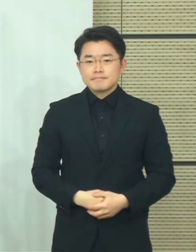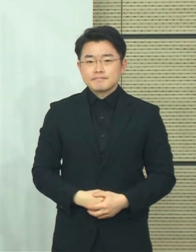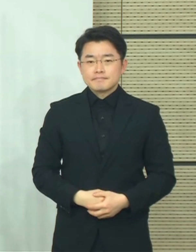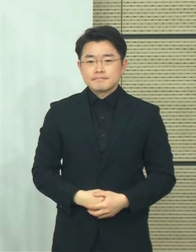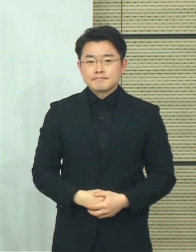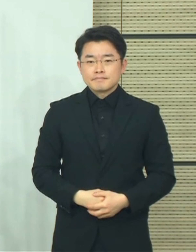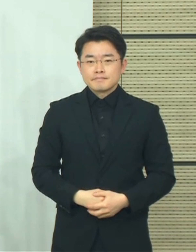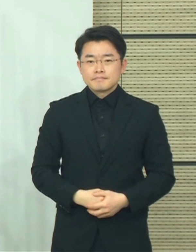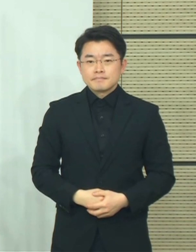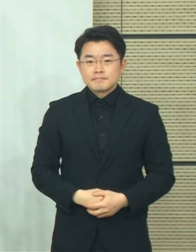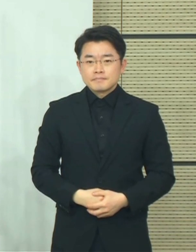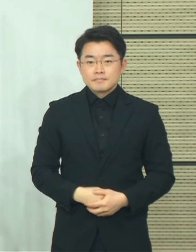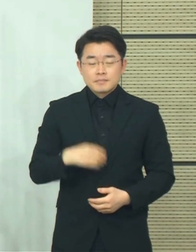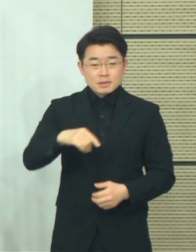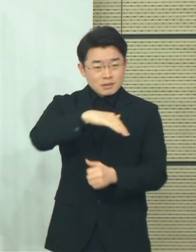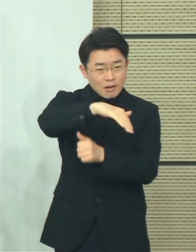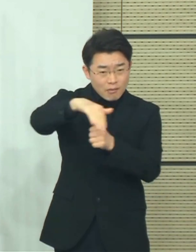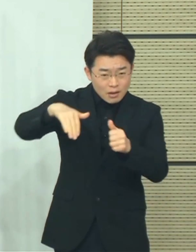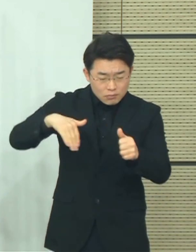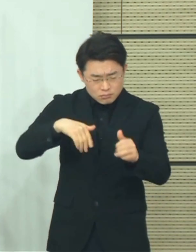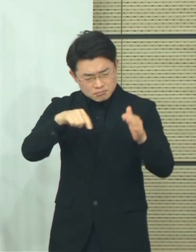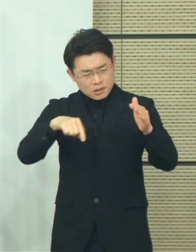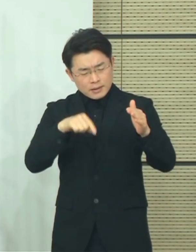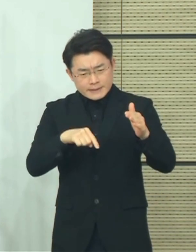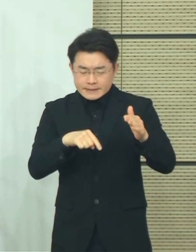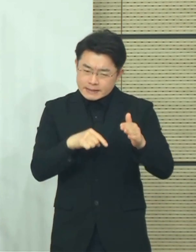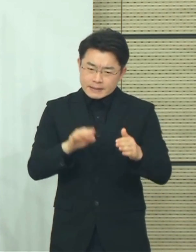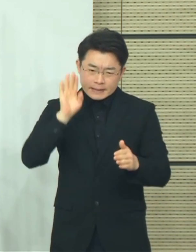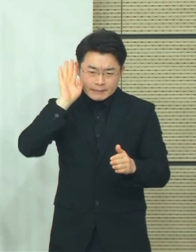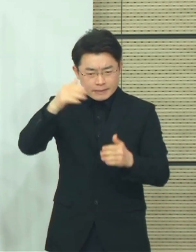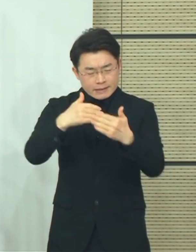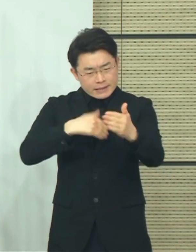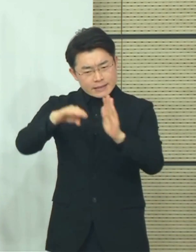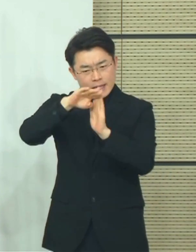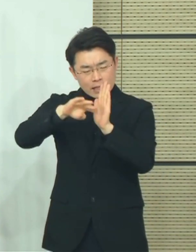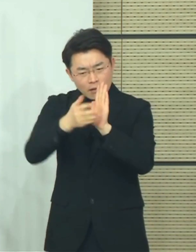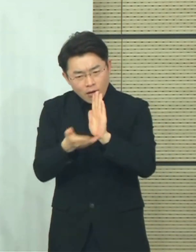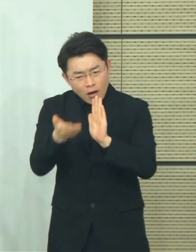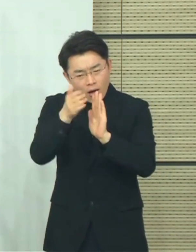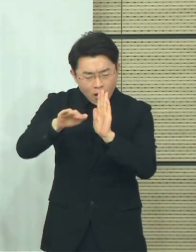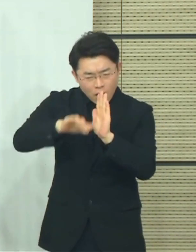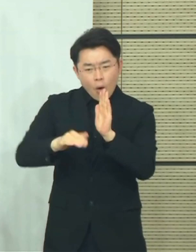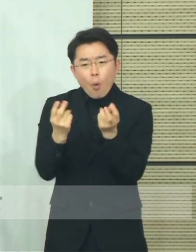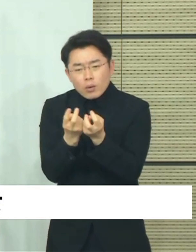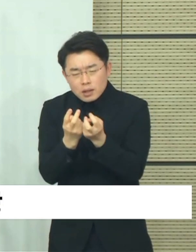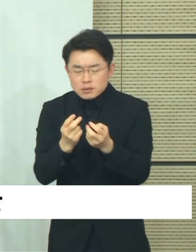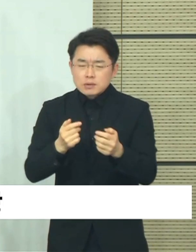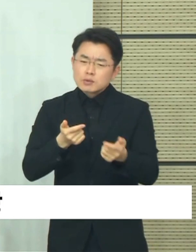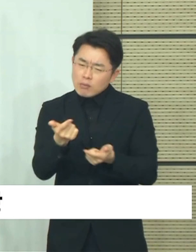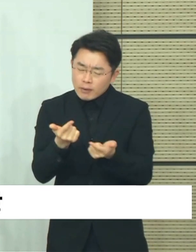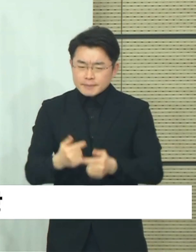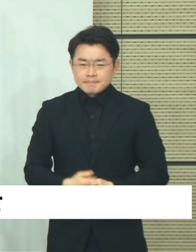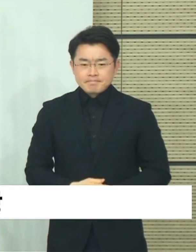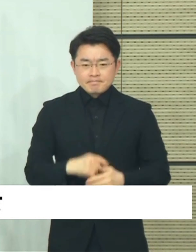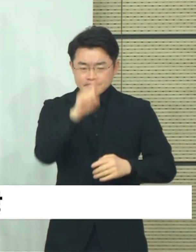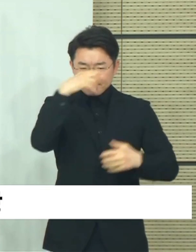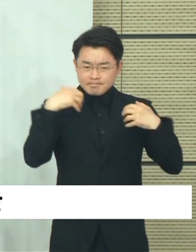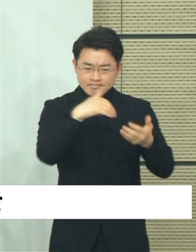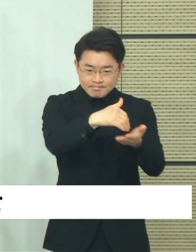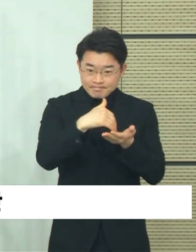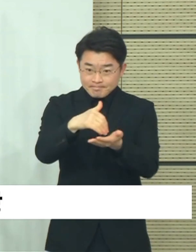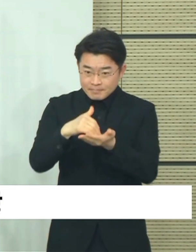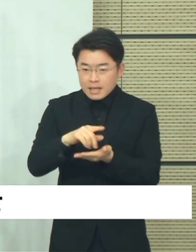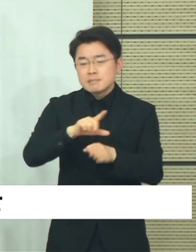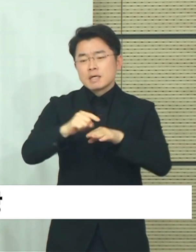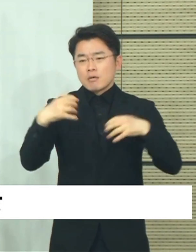정부는 이와 같은 상황에서 관계부처, 지자체, 여러 전문가 의견을 광범위하게 수렴한 결과